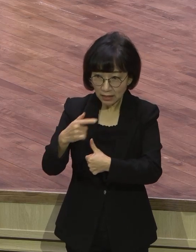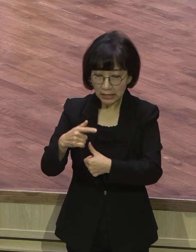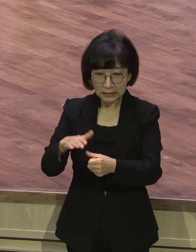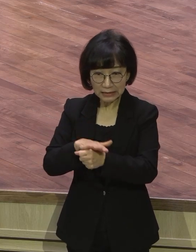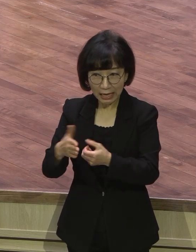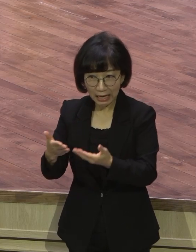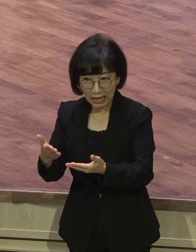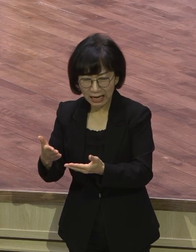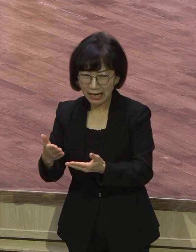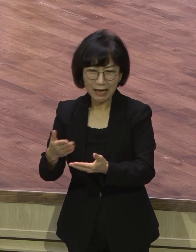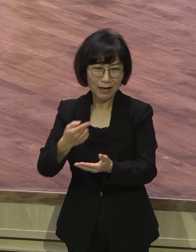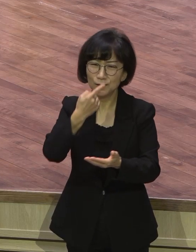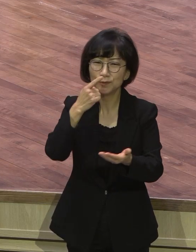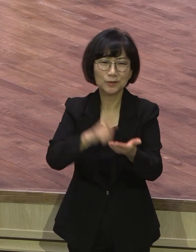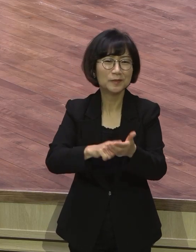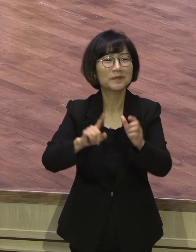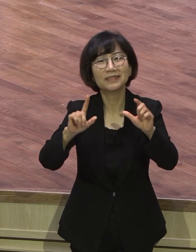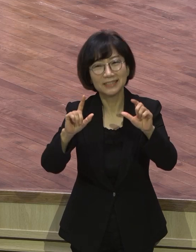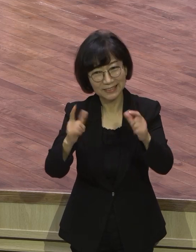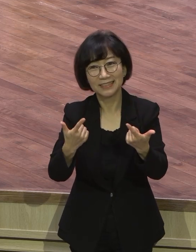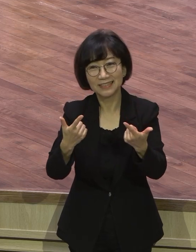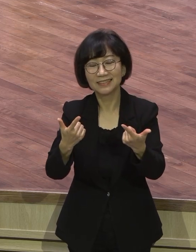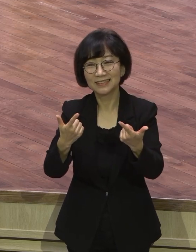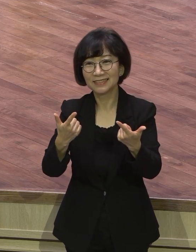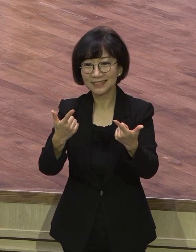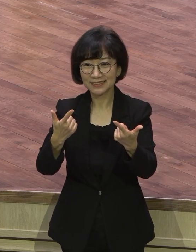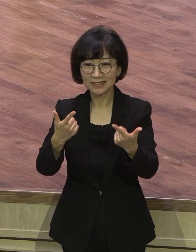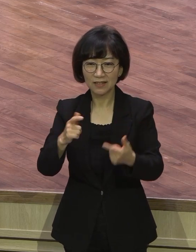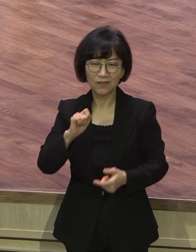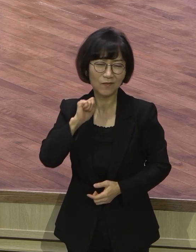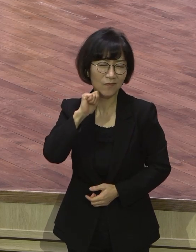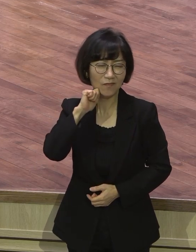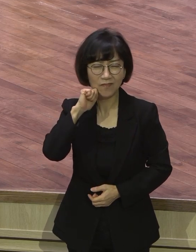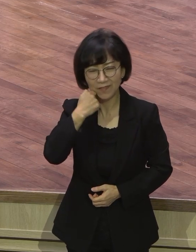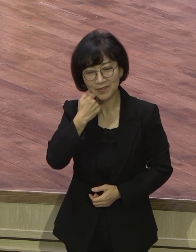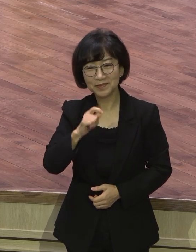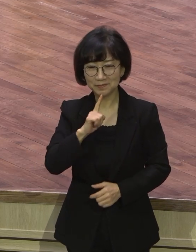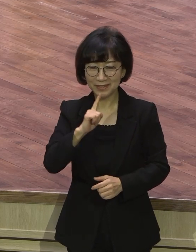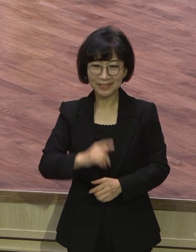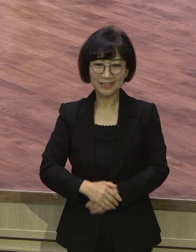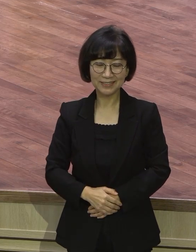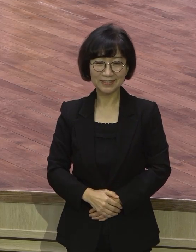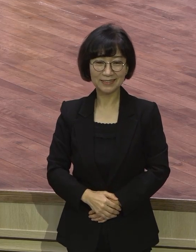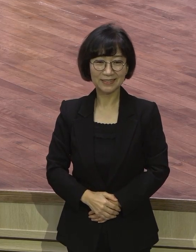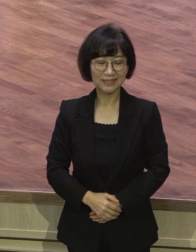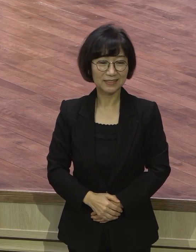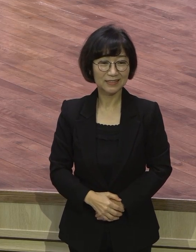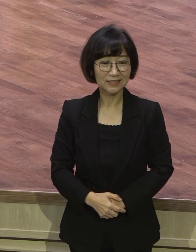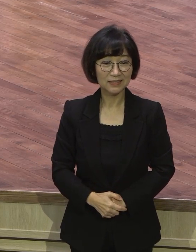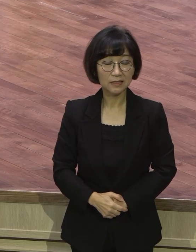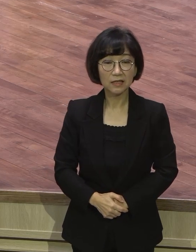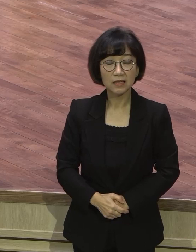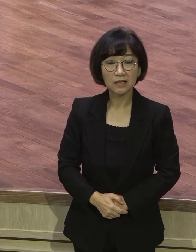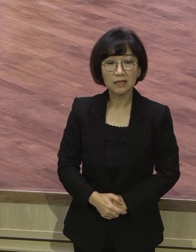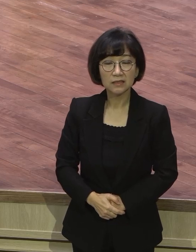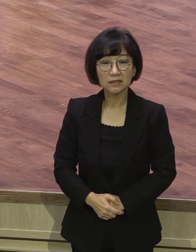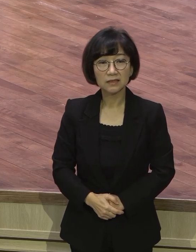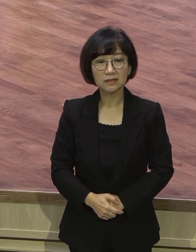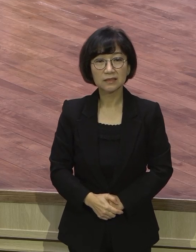쉬운 말 아닙니다. 하기 힘든 말입니다. 왜냐하면 우리